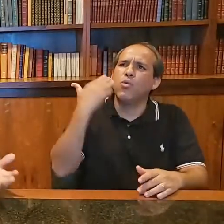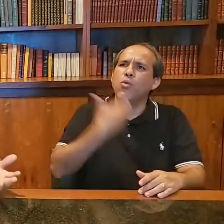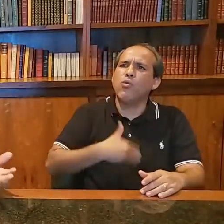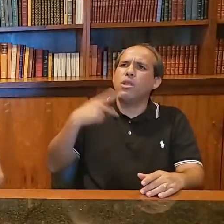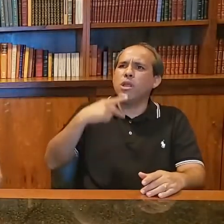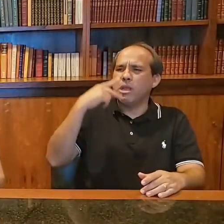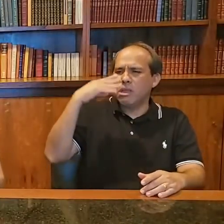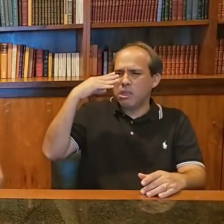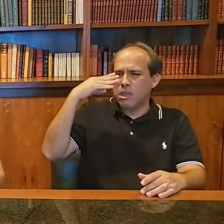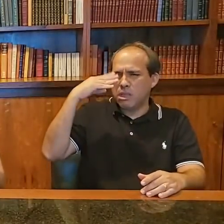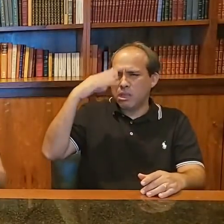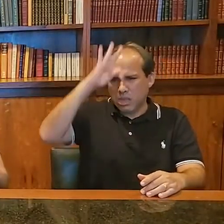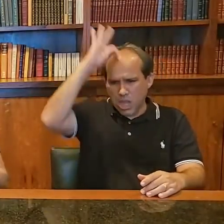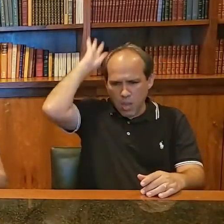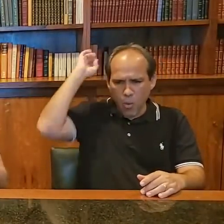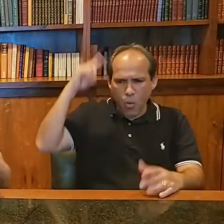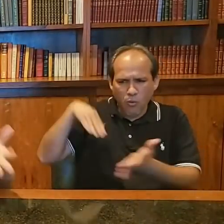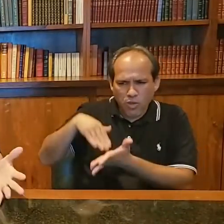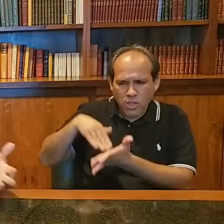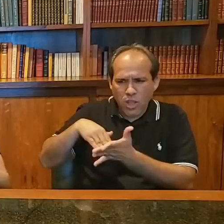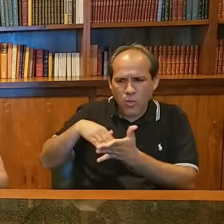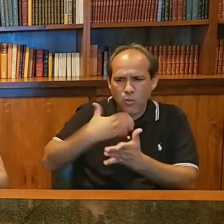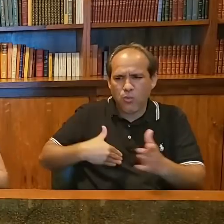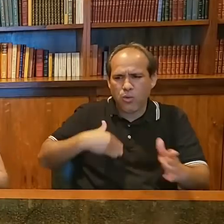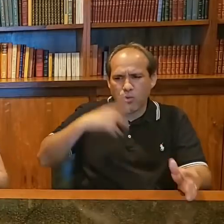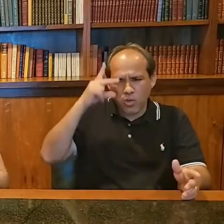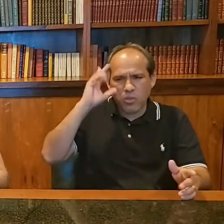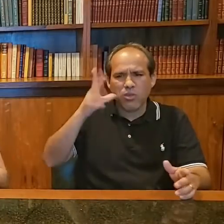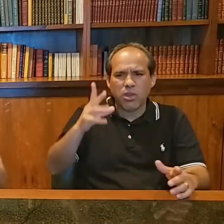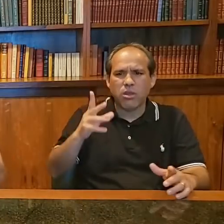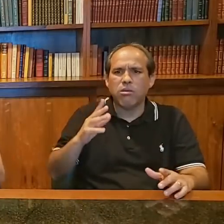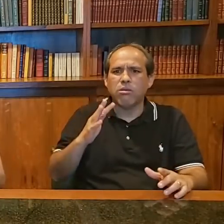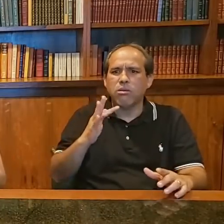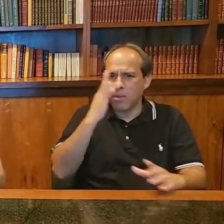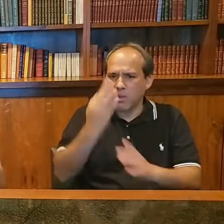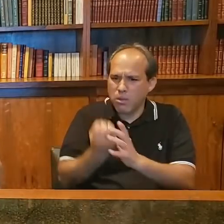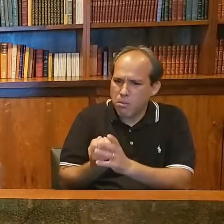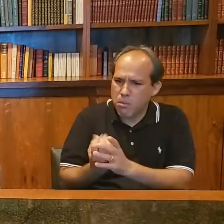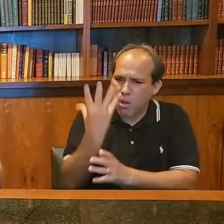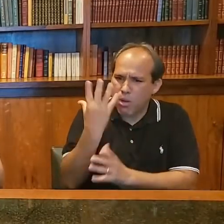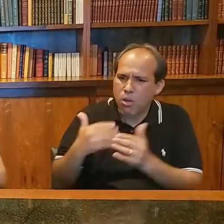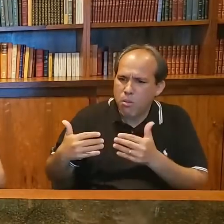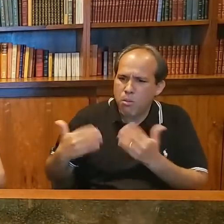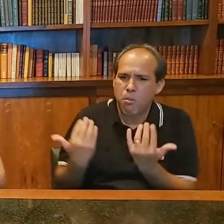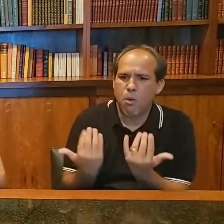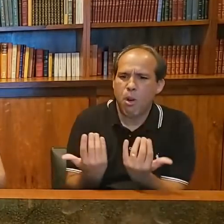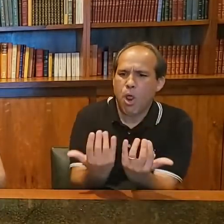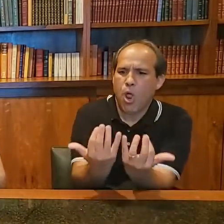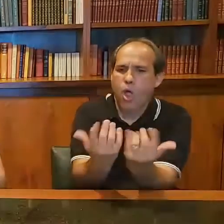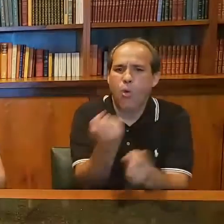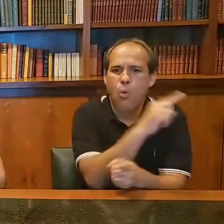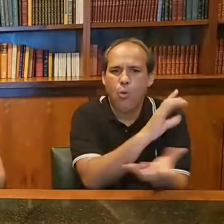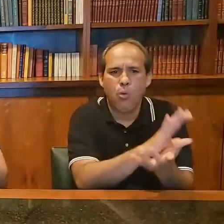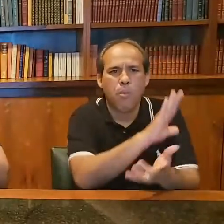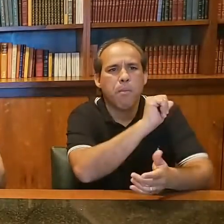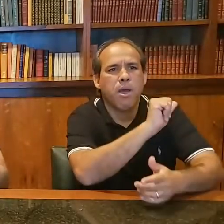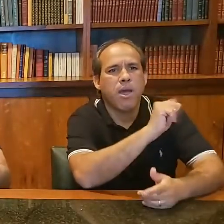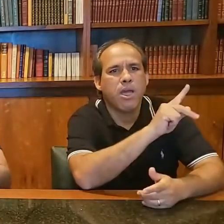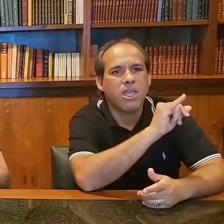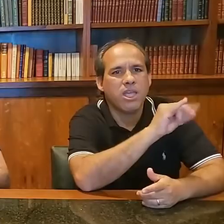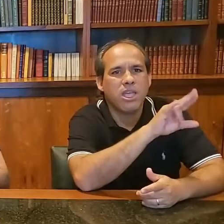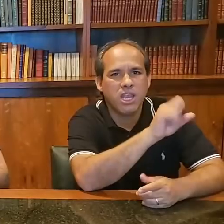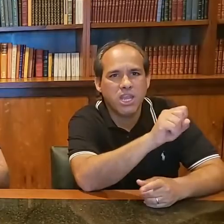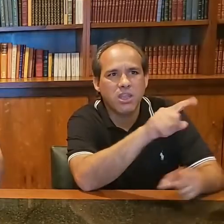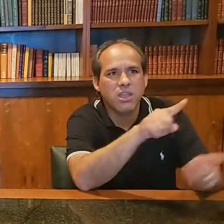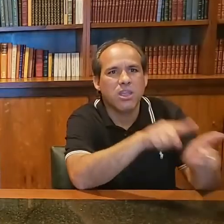final da Dilma, não sei. Já plantam, e plantam em grande quantidade. Uhum. Os Baiquiris também começaram a plantar agora. E os Caiapós